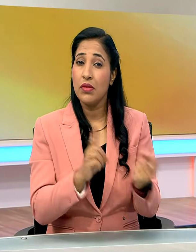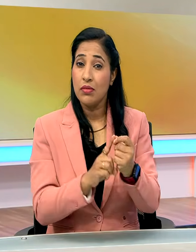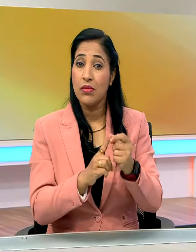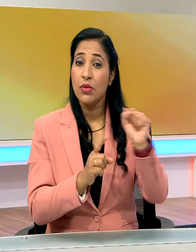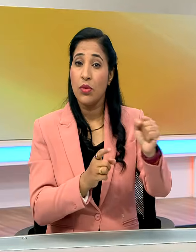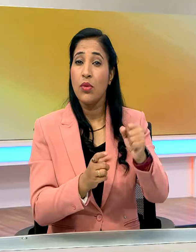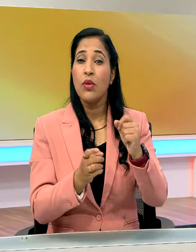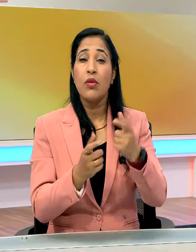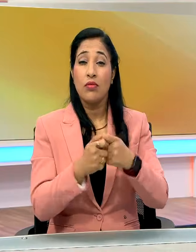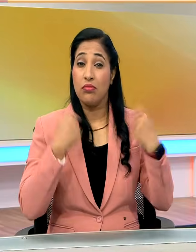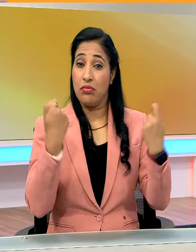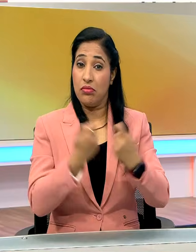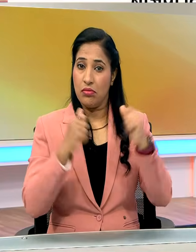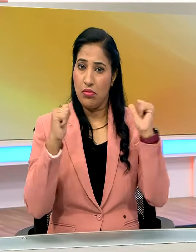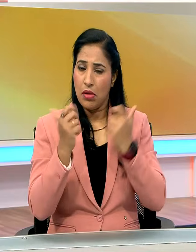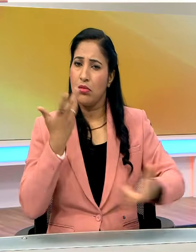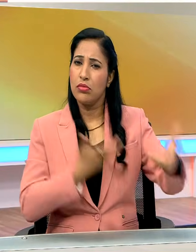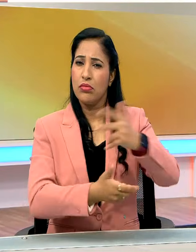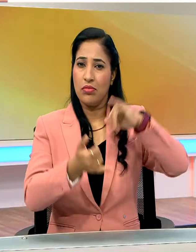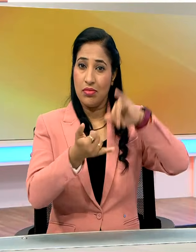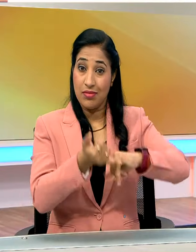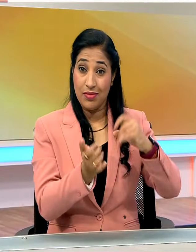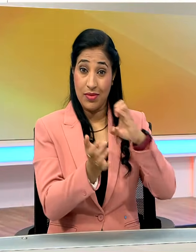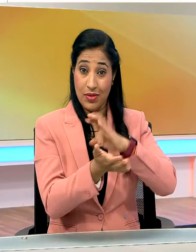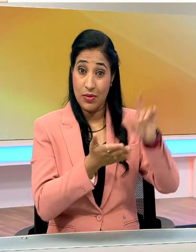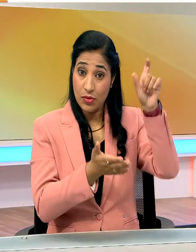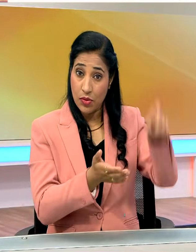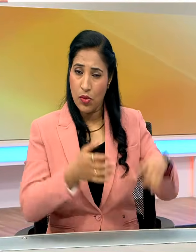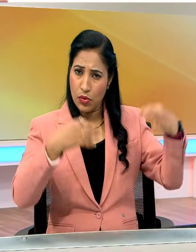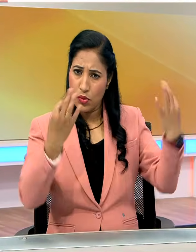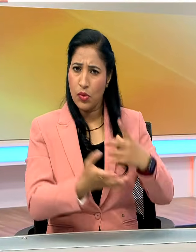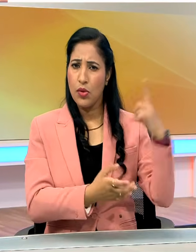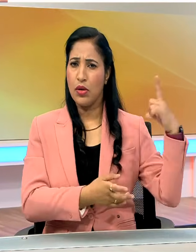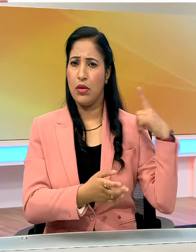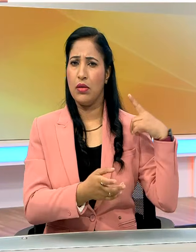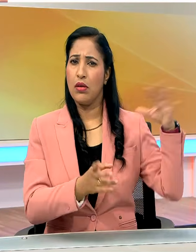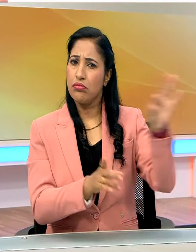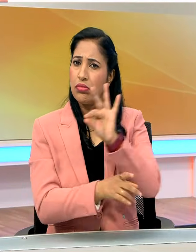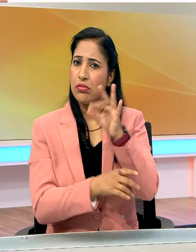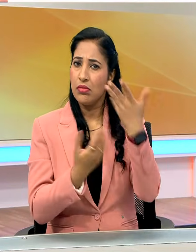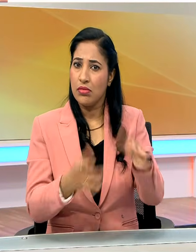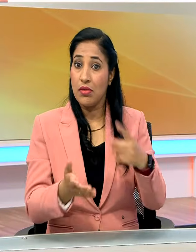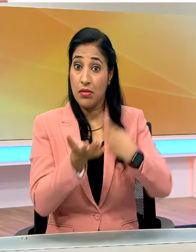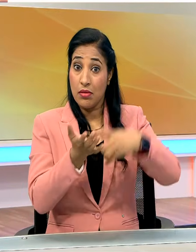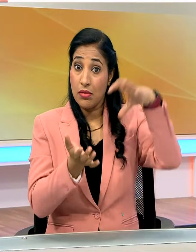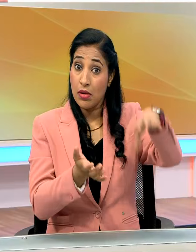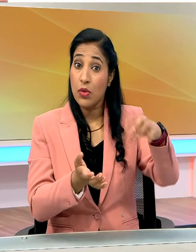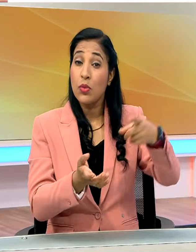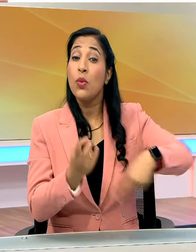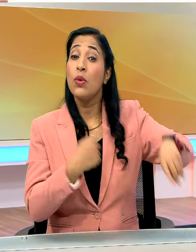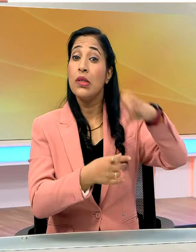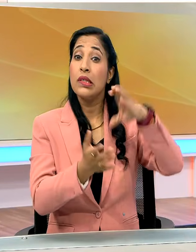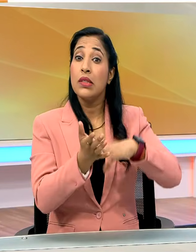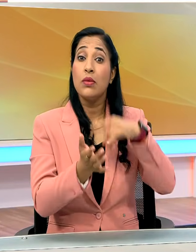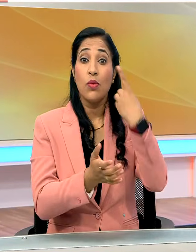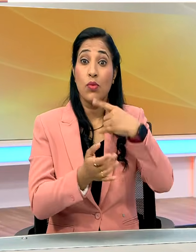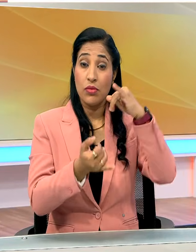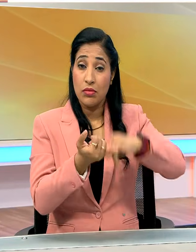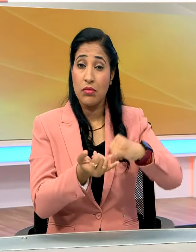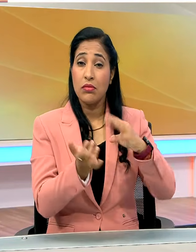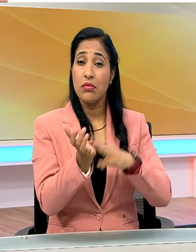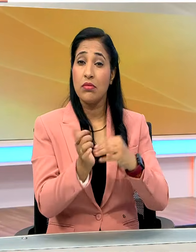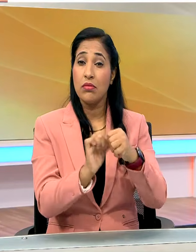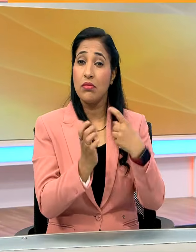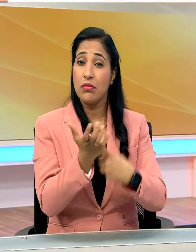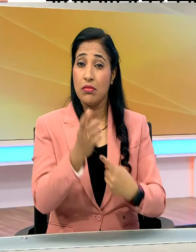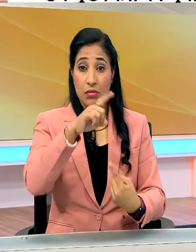भाजपा विधानमंडल दल की बैठक में सम्राट चौधरी को नया नेता चुना गया है। यानी राज्य के अगले मुख्यमंत्री सम्राट चौधरी होने